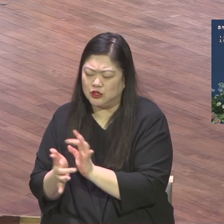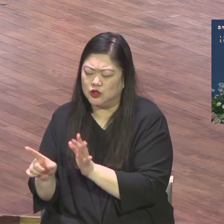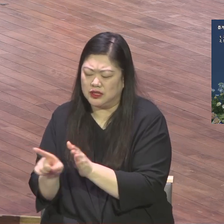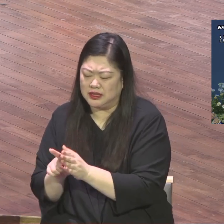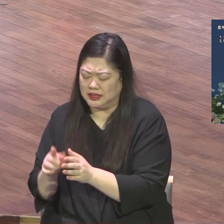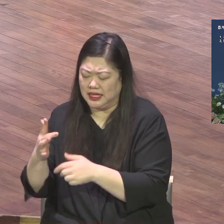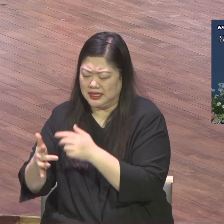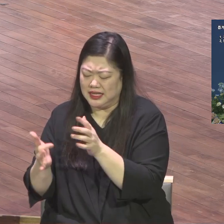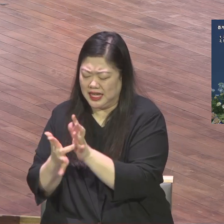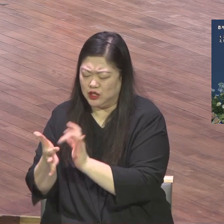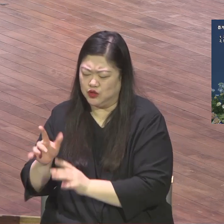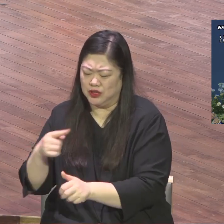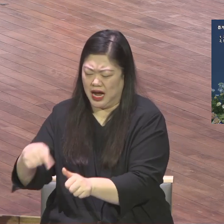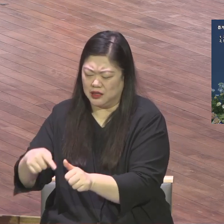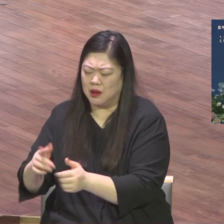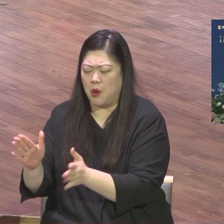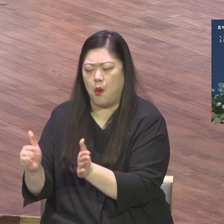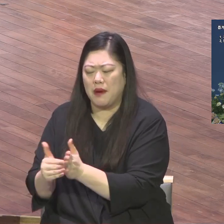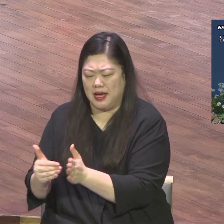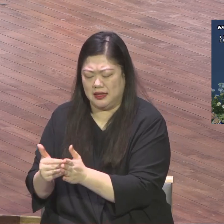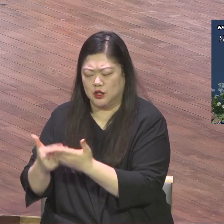말하지도 말고 가르치지도 말라. 지금부터